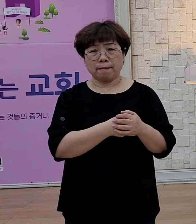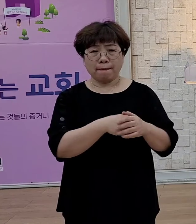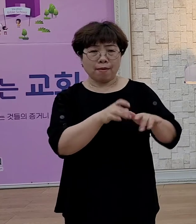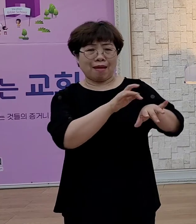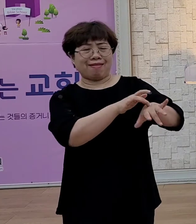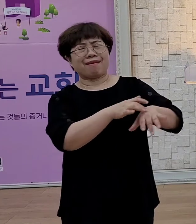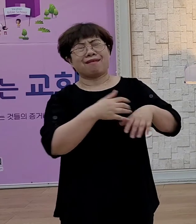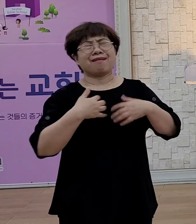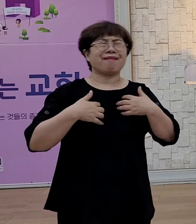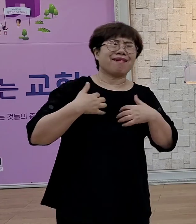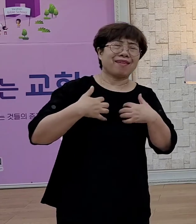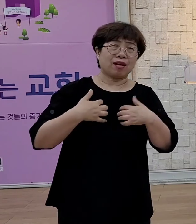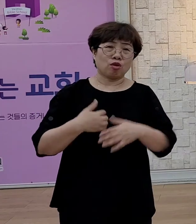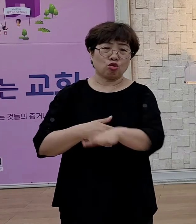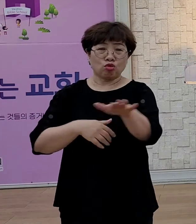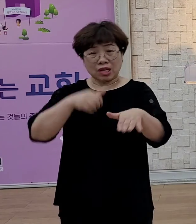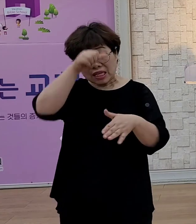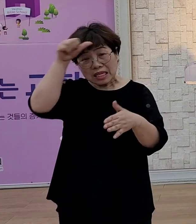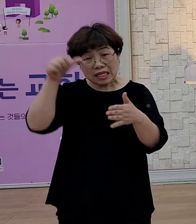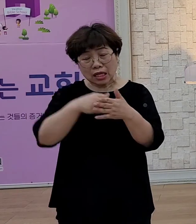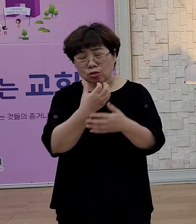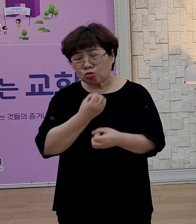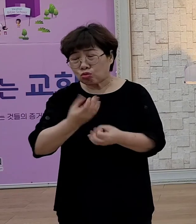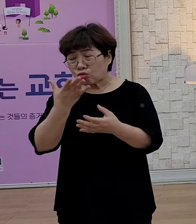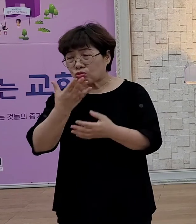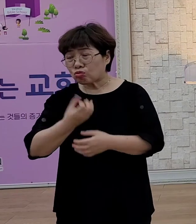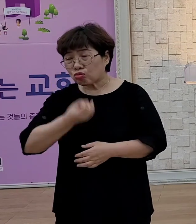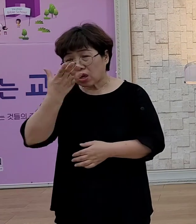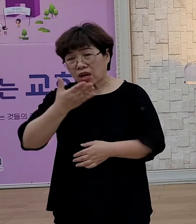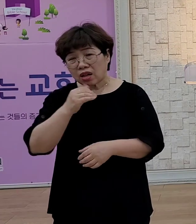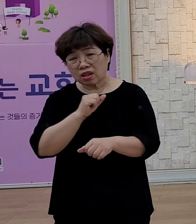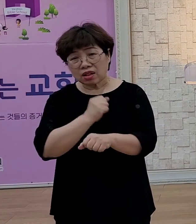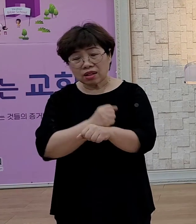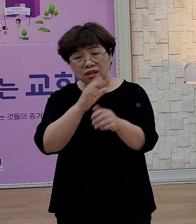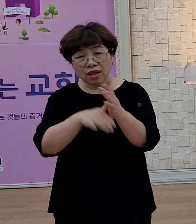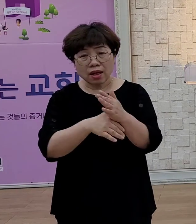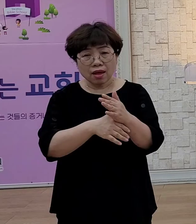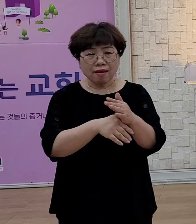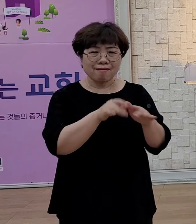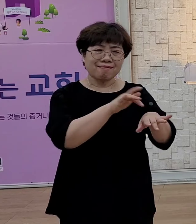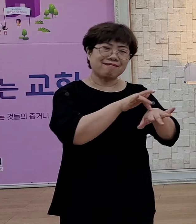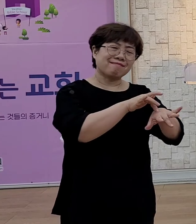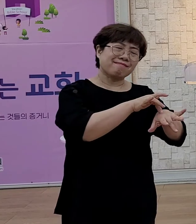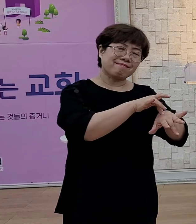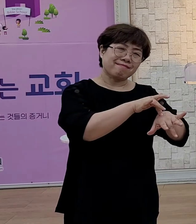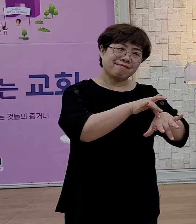사탄이 기뻐하는 우리의 인생은 자꾸 불행해지죠. 이런 대로 자꾸 치닫고 있다.